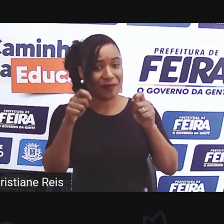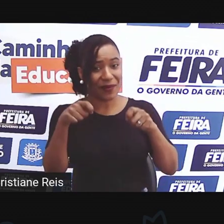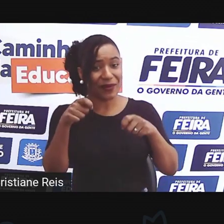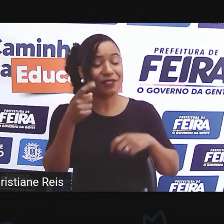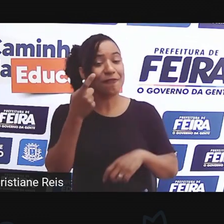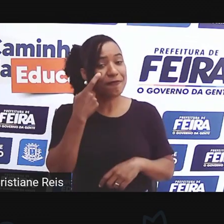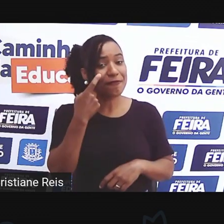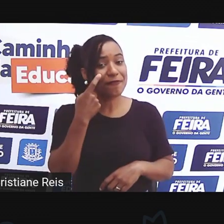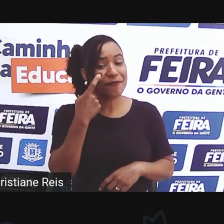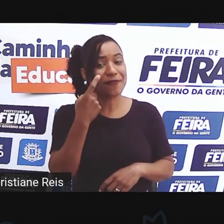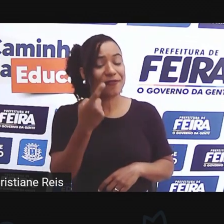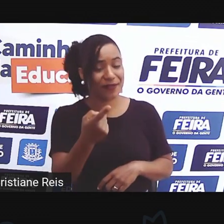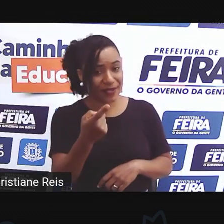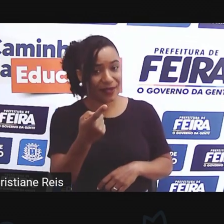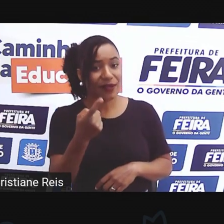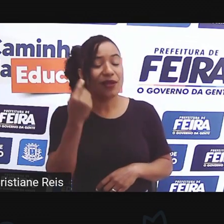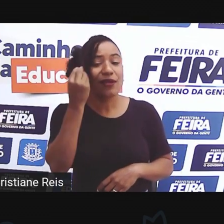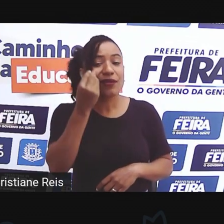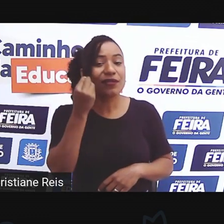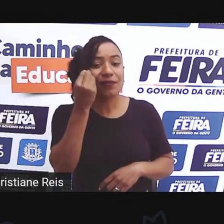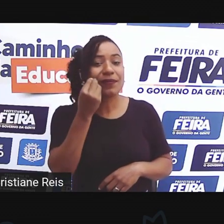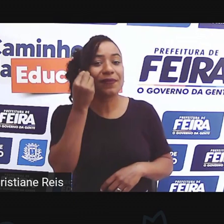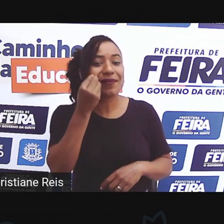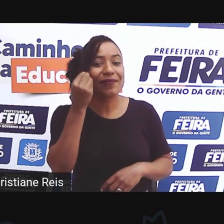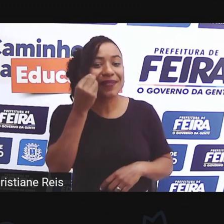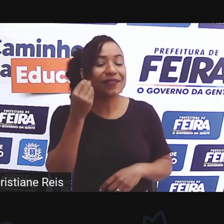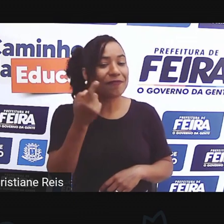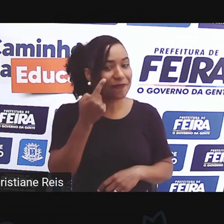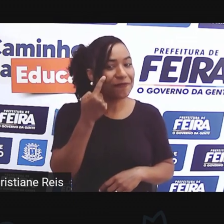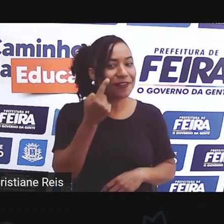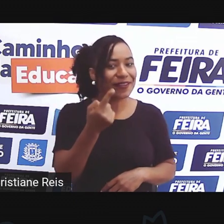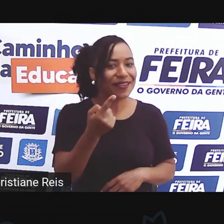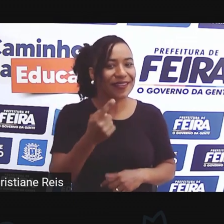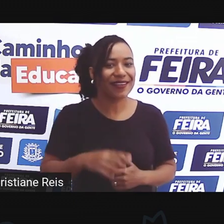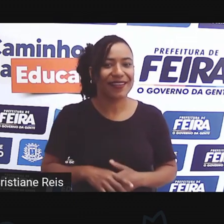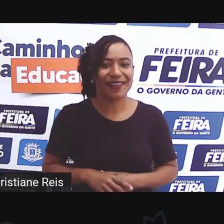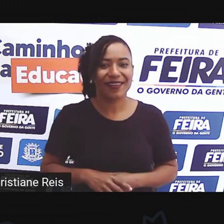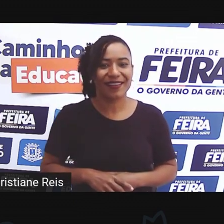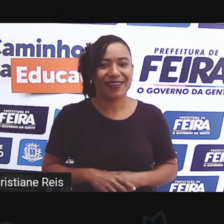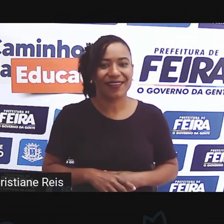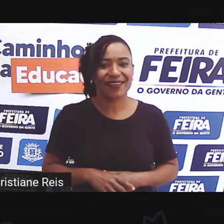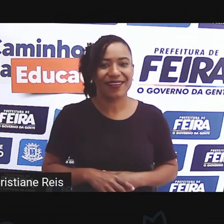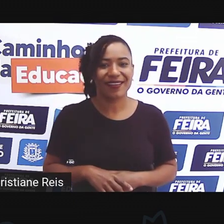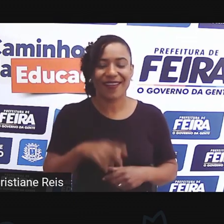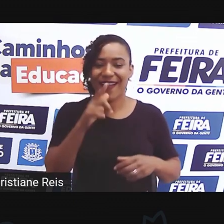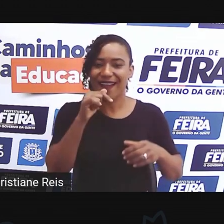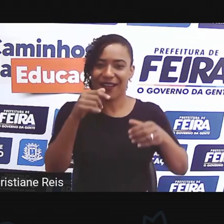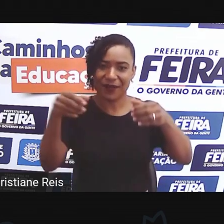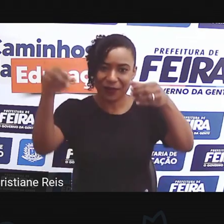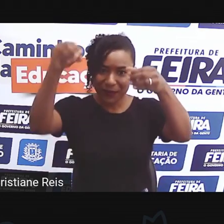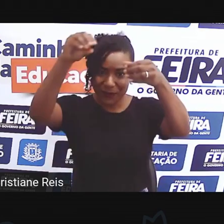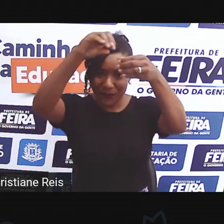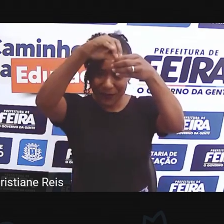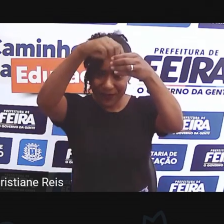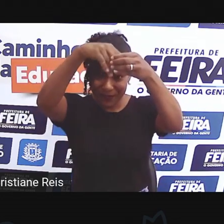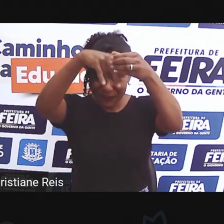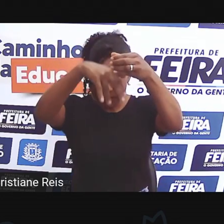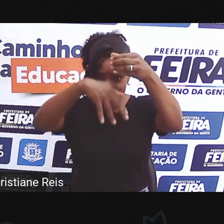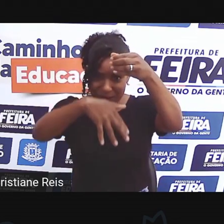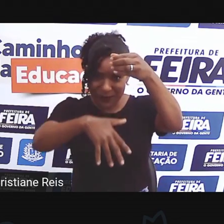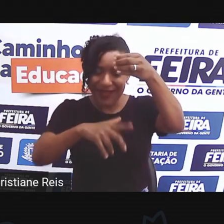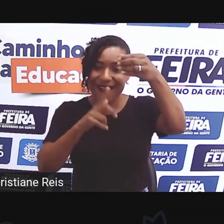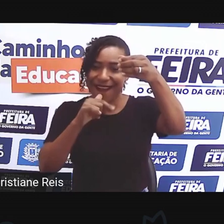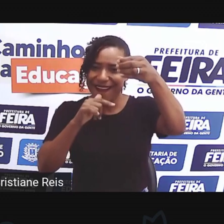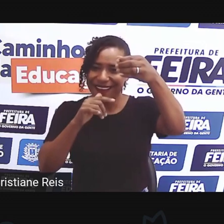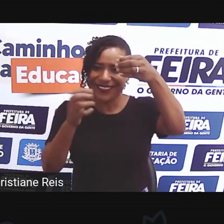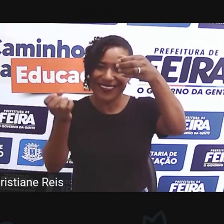que experimento vocês conseguem fazer. Ó, eu agora vou derramar aqui, ó, essa água no funil.